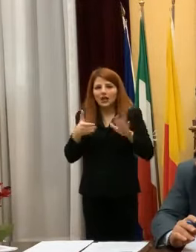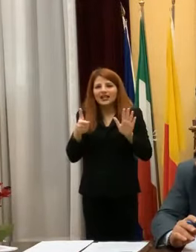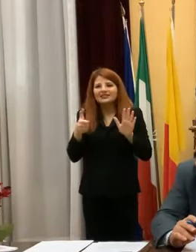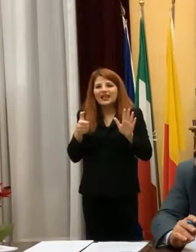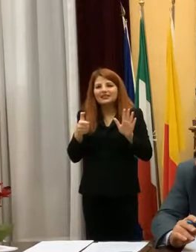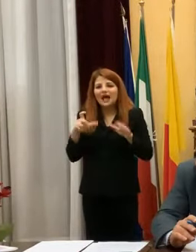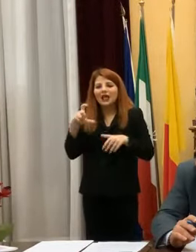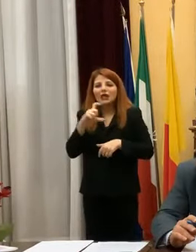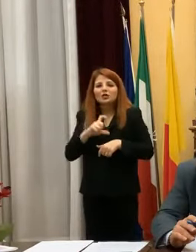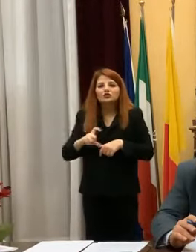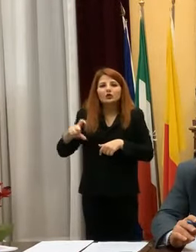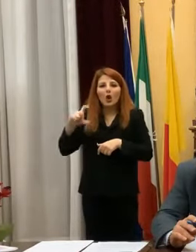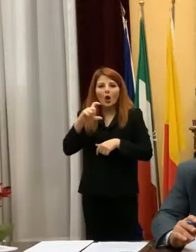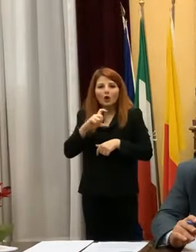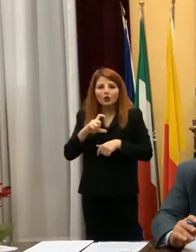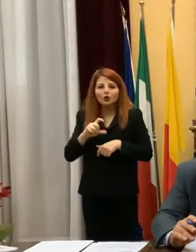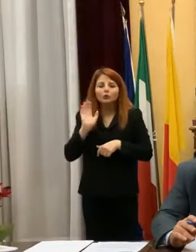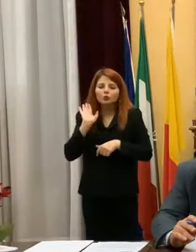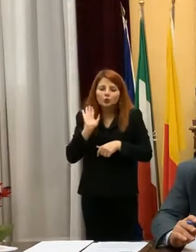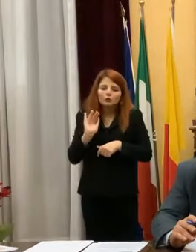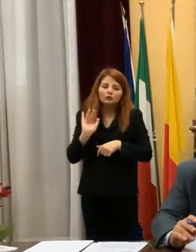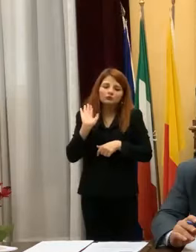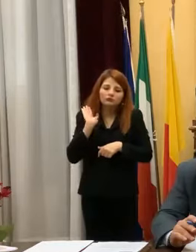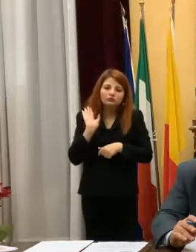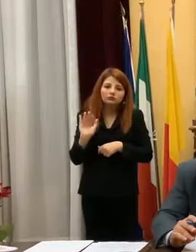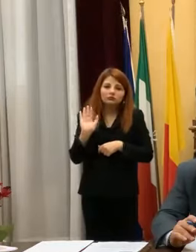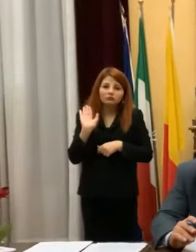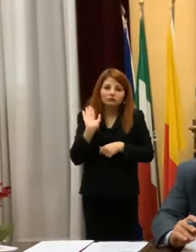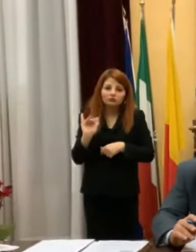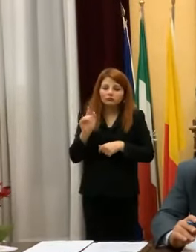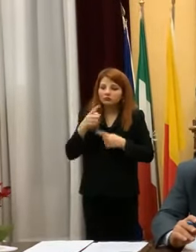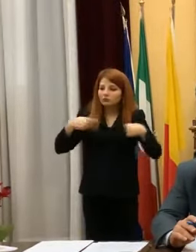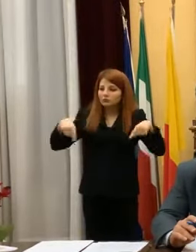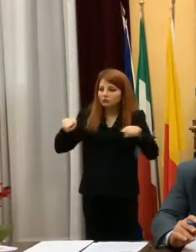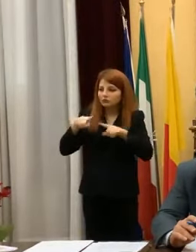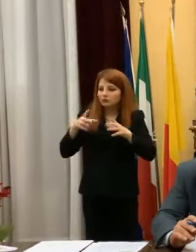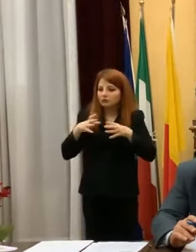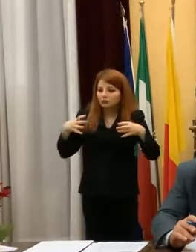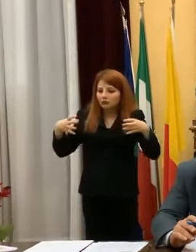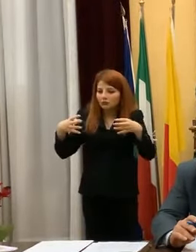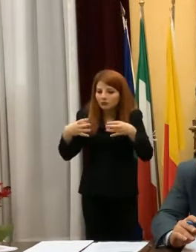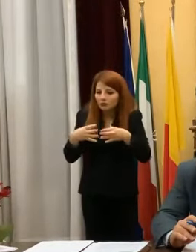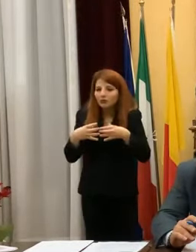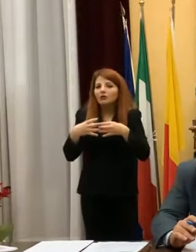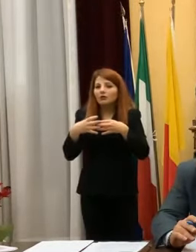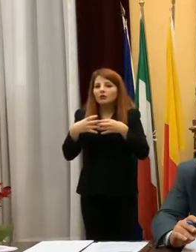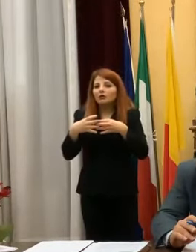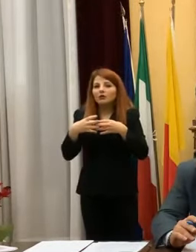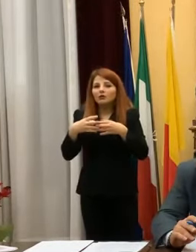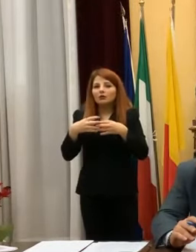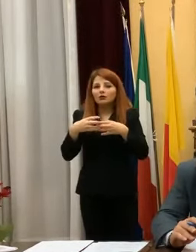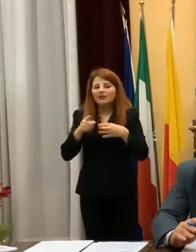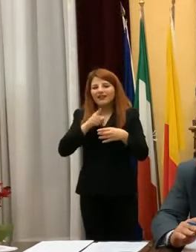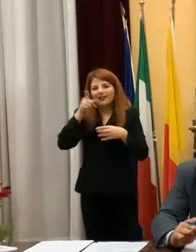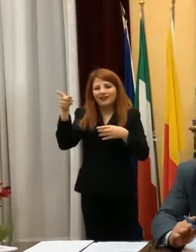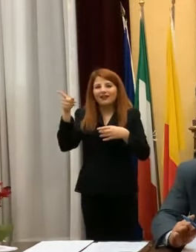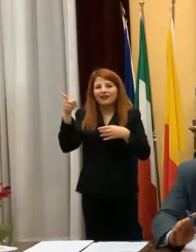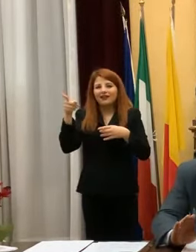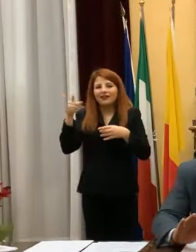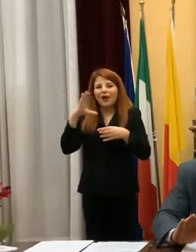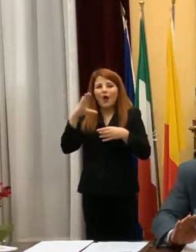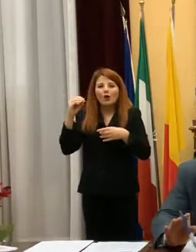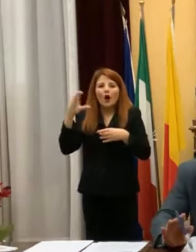giorni, ti ricordi, assessore Musolino, col nostro gabinetto di guerra, non si